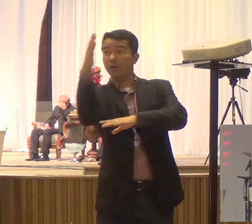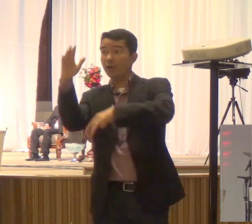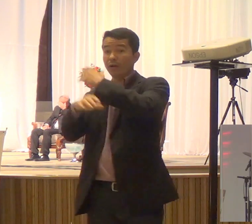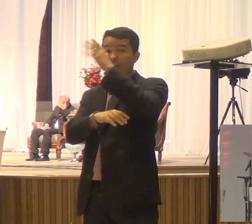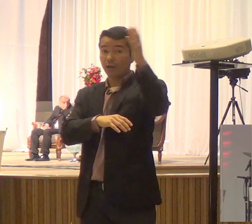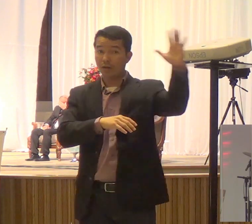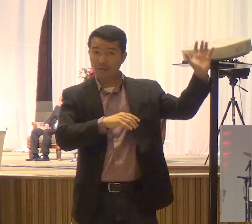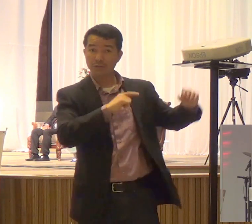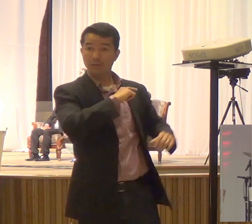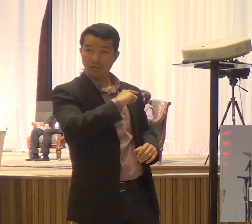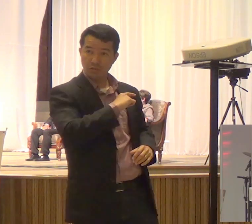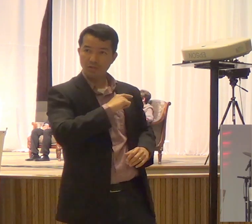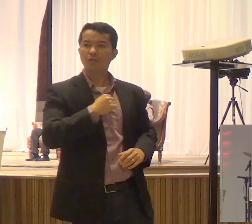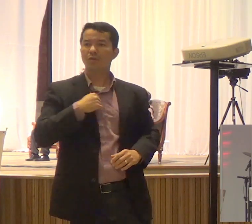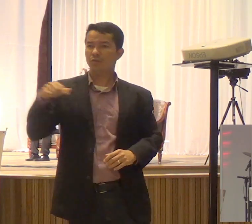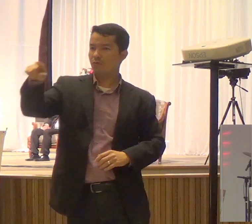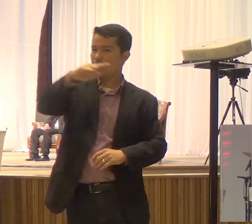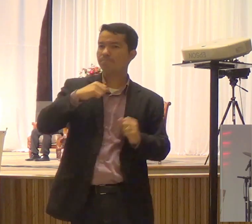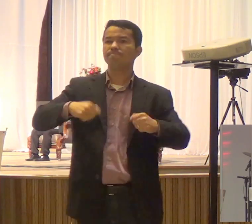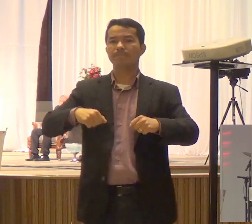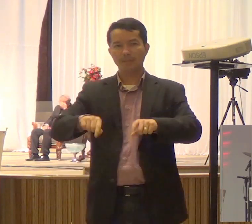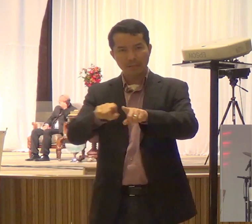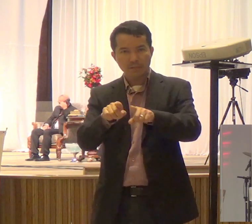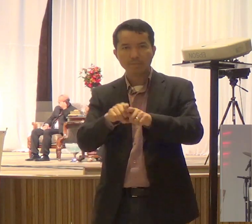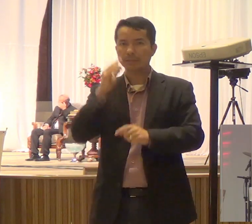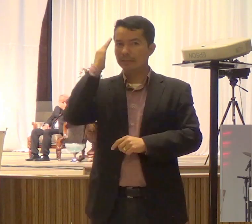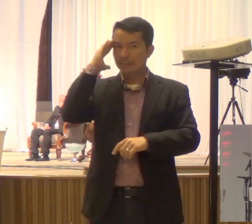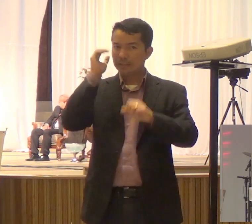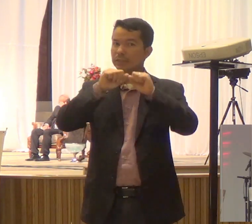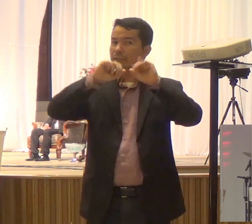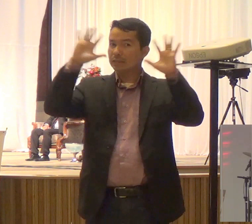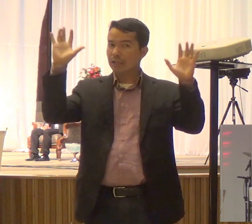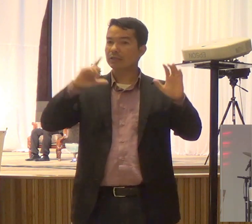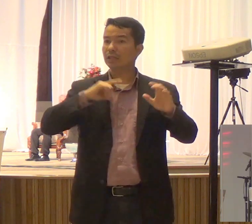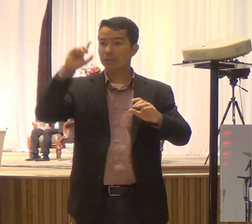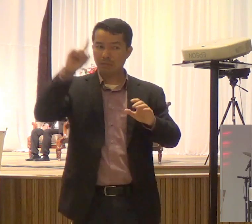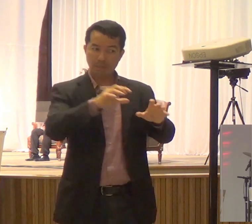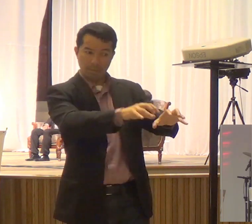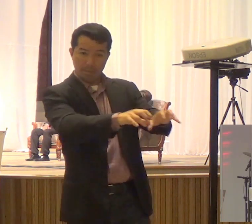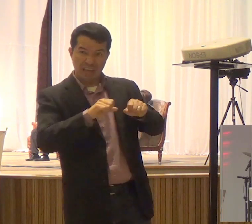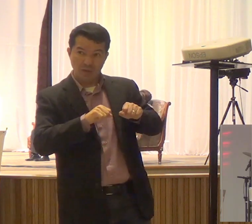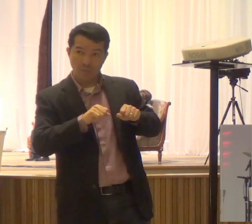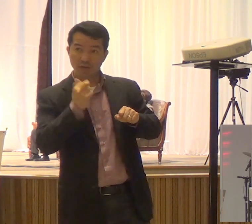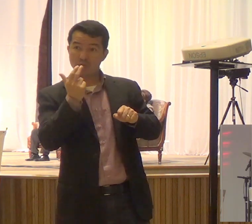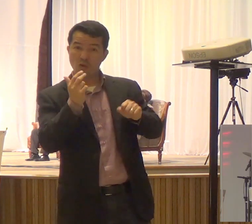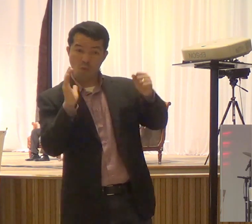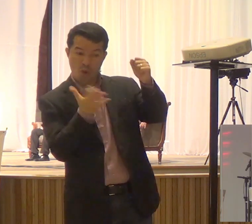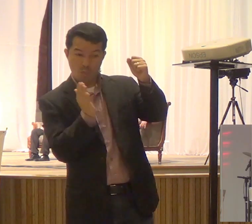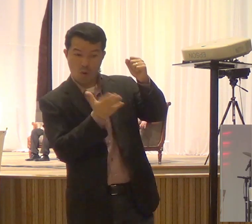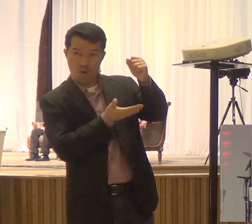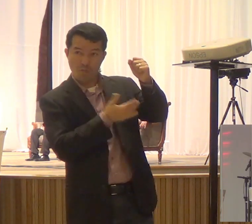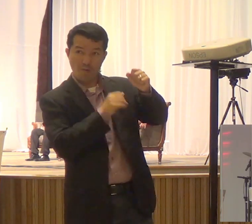consumido, assim entregarei os habitantes de Jerusalém, e porei a minha face contra